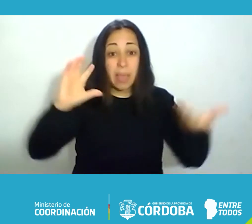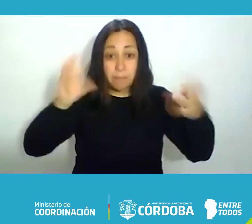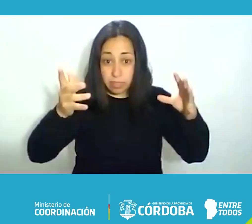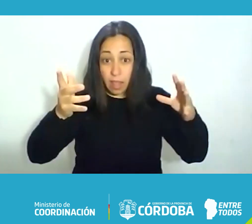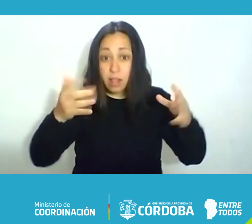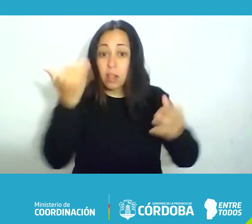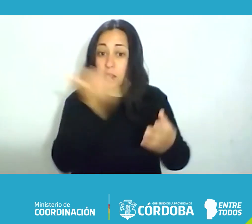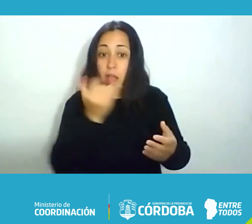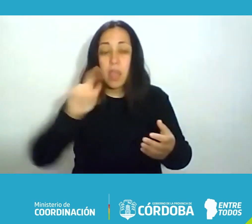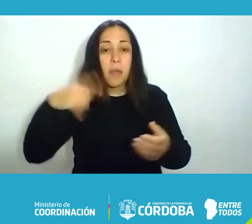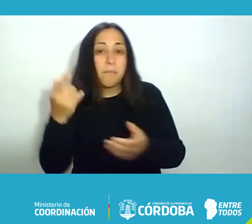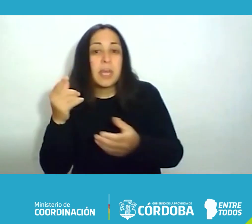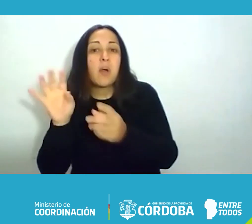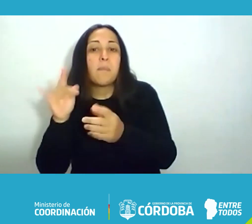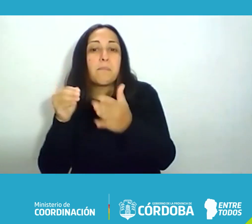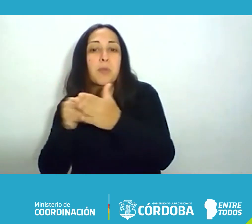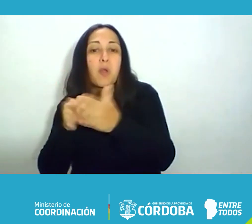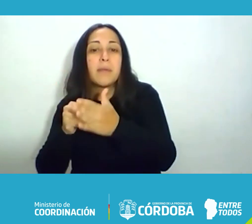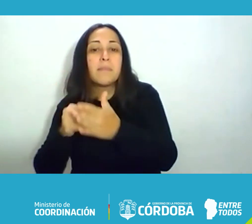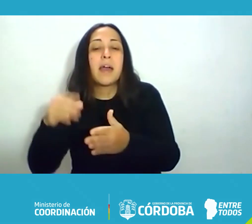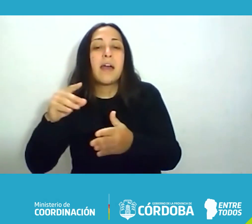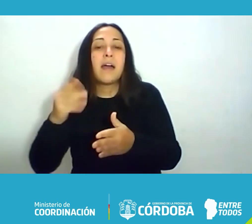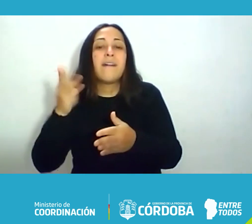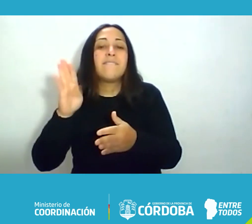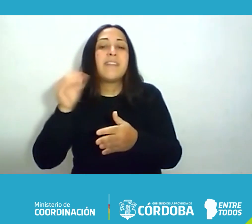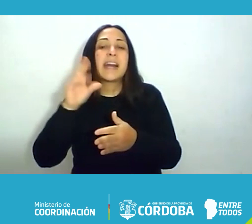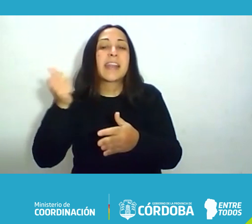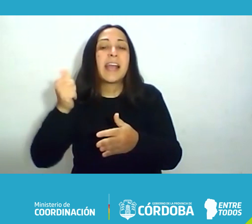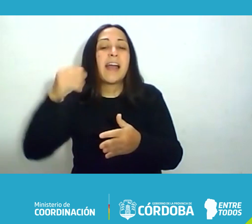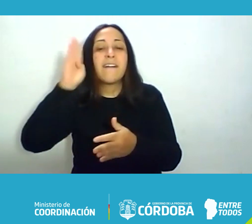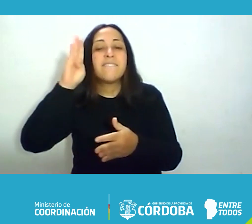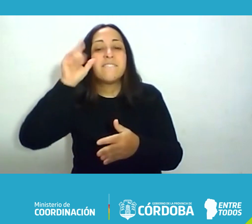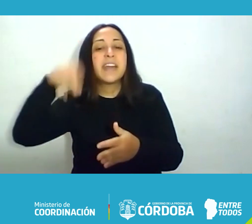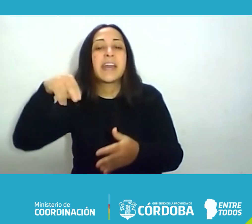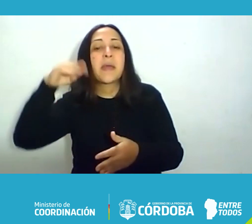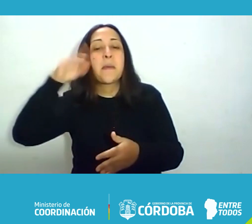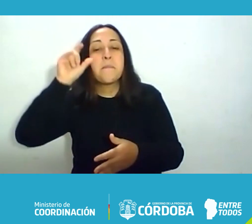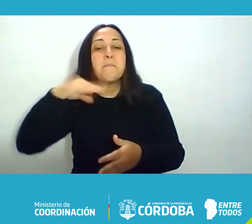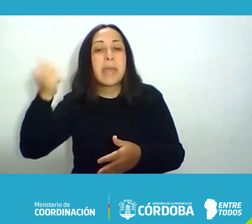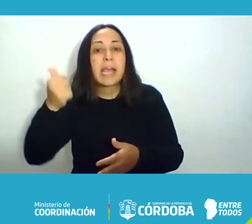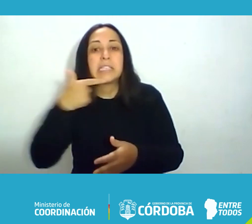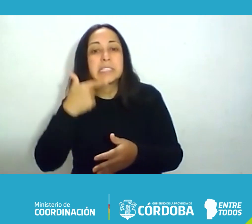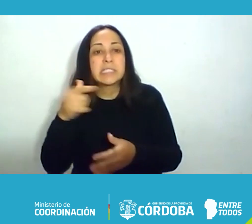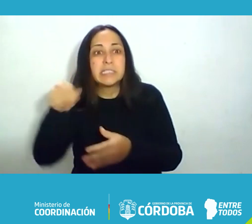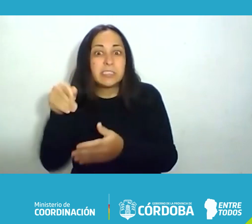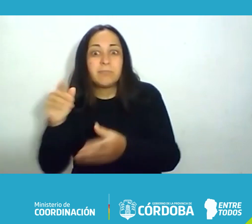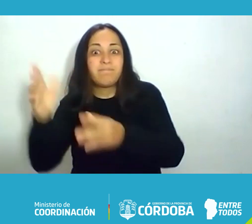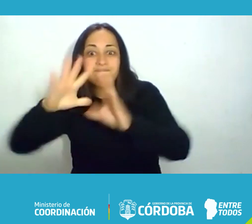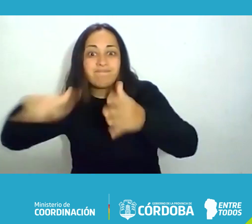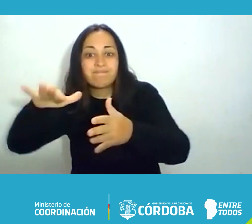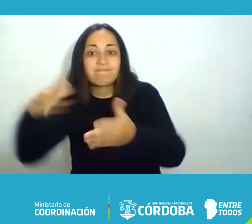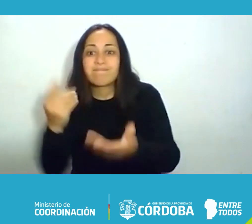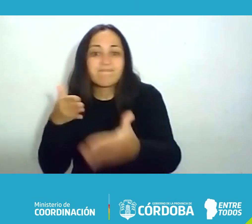presentó inconveniente en el sector del Barranca Bermejas y del yacimiento de Uraño de Cosquín, que llevó al gobierno a analizar el plantear una nueva traza. Ante